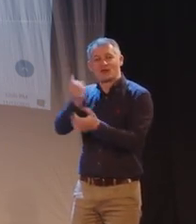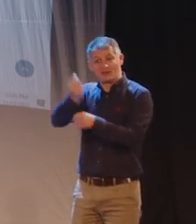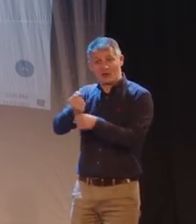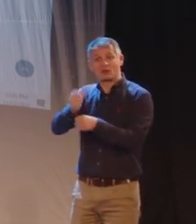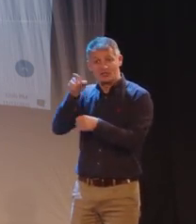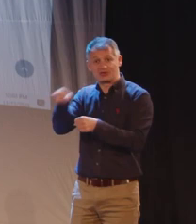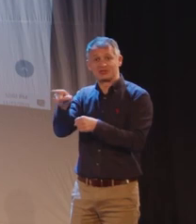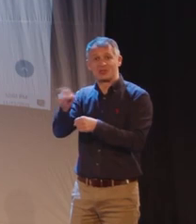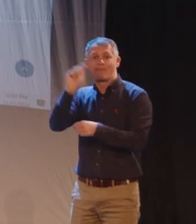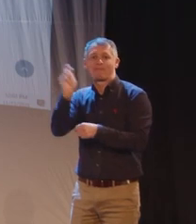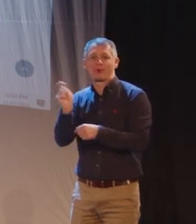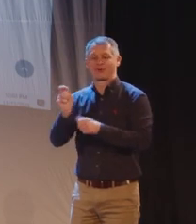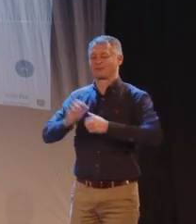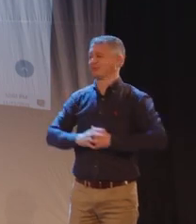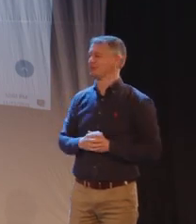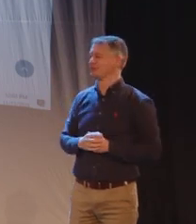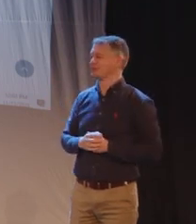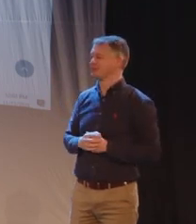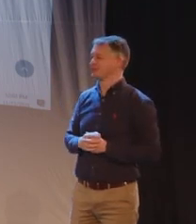acestui proiect.